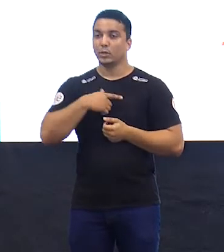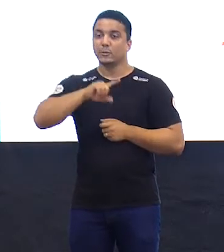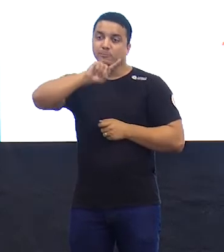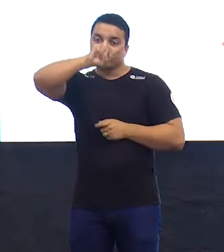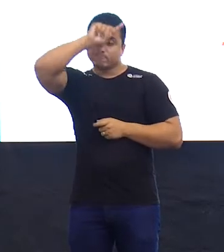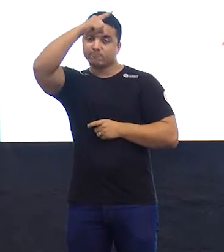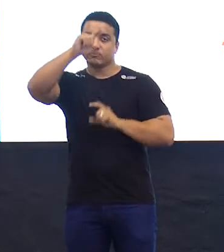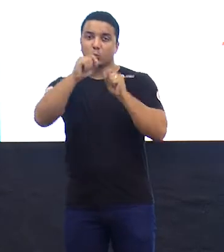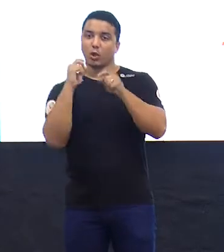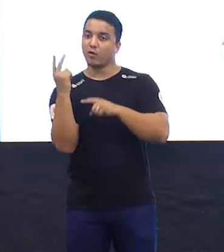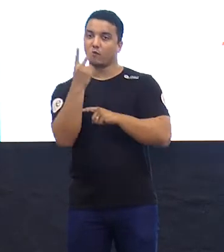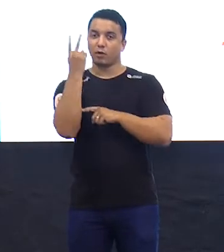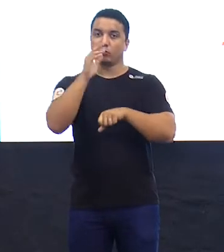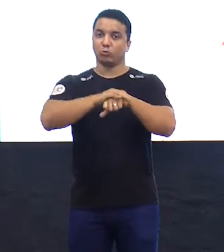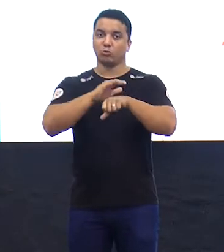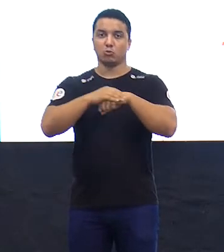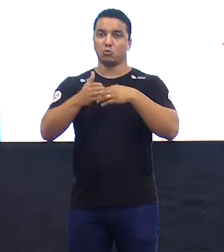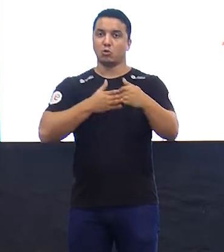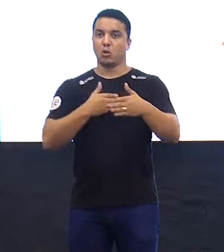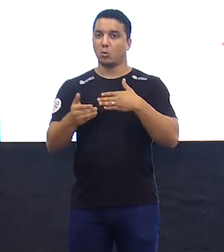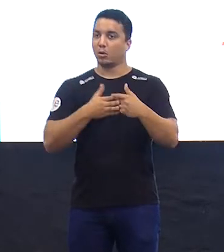Inventa um valor qualquer